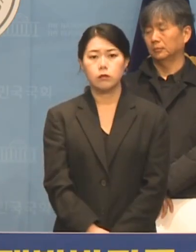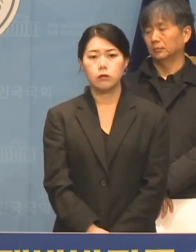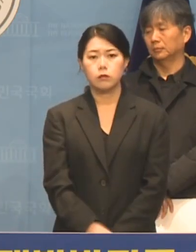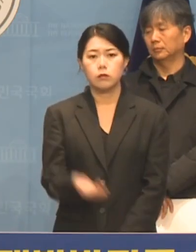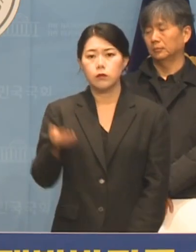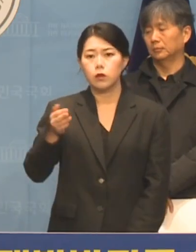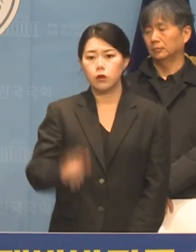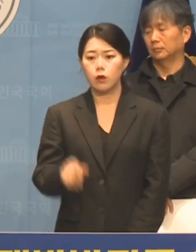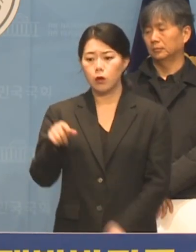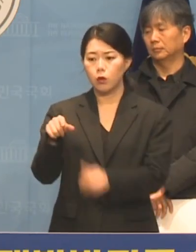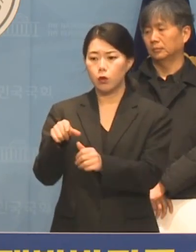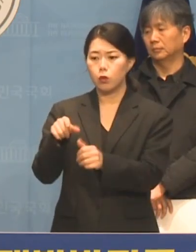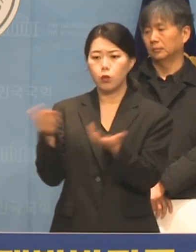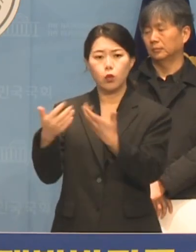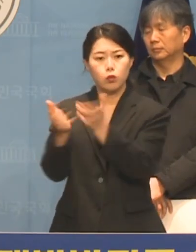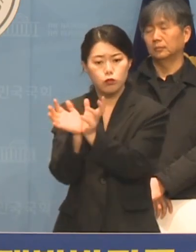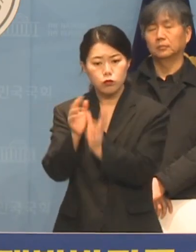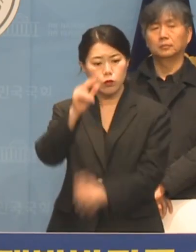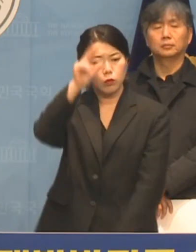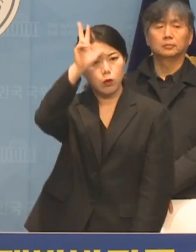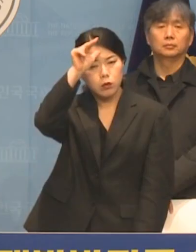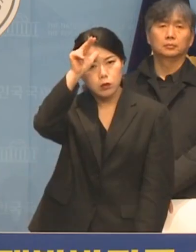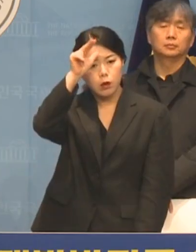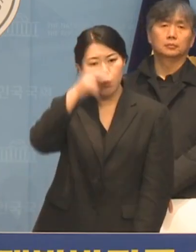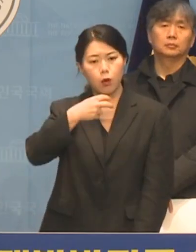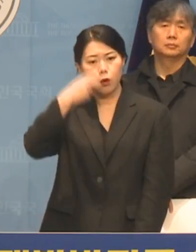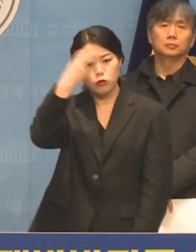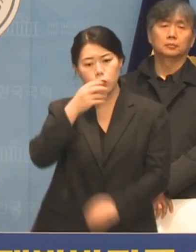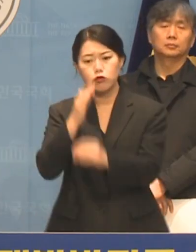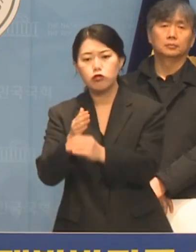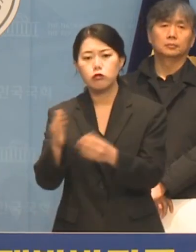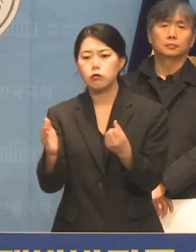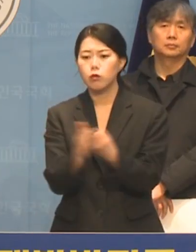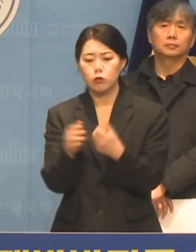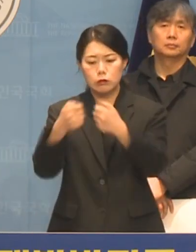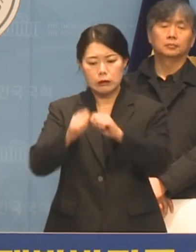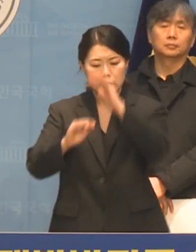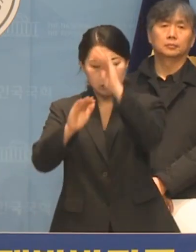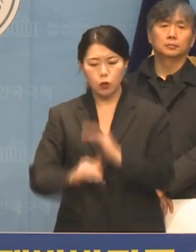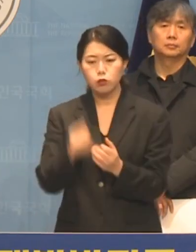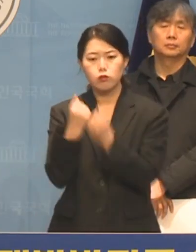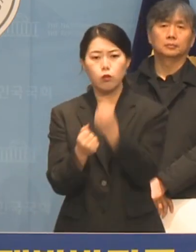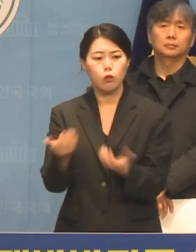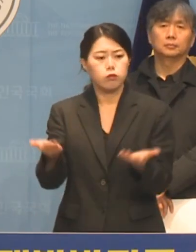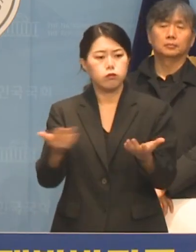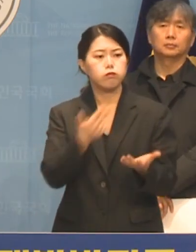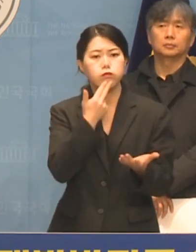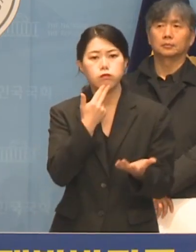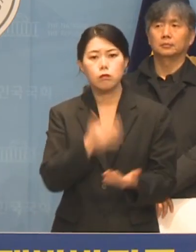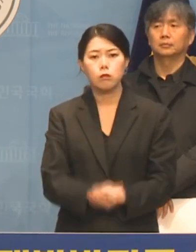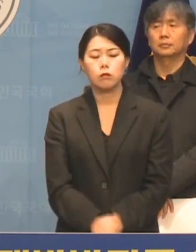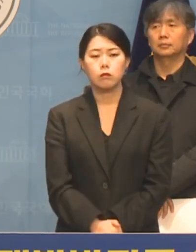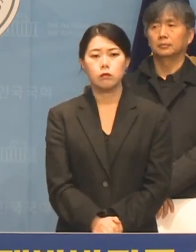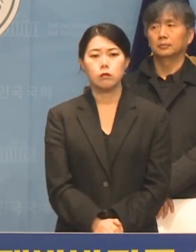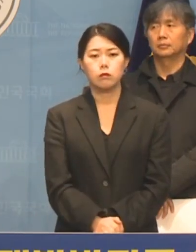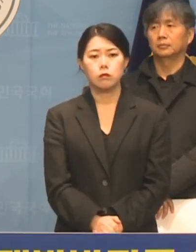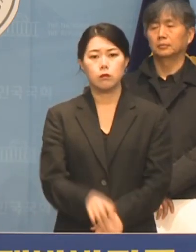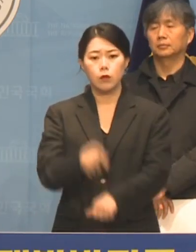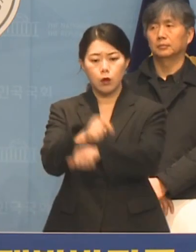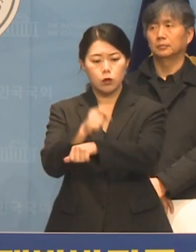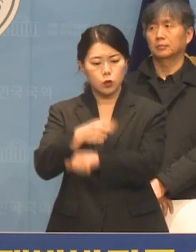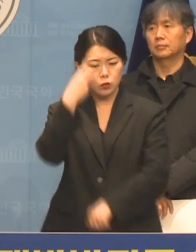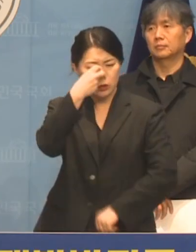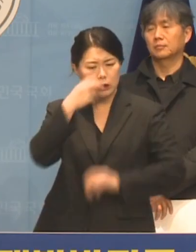그러나 고용노동부도 경찰도 수사 중이라는 이유로 자세한 설명을 하지 않았습니다. 현장